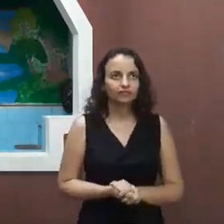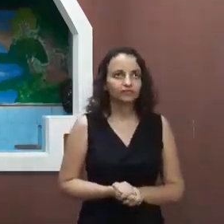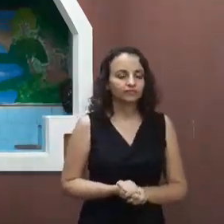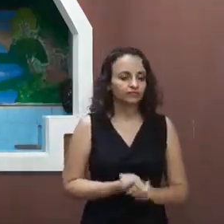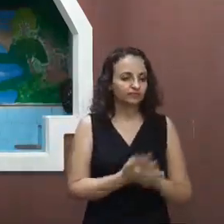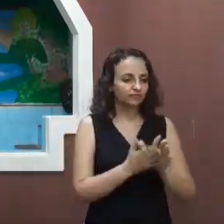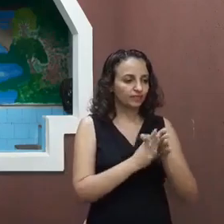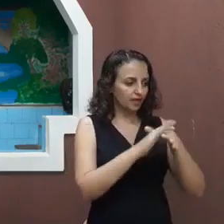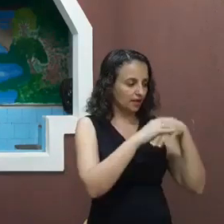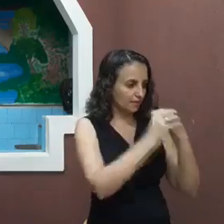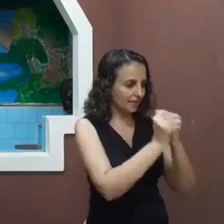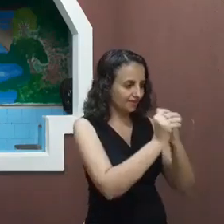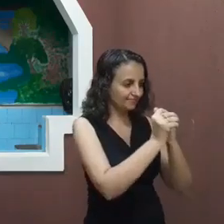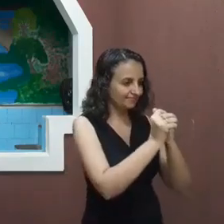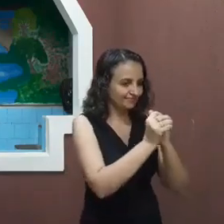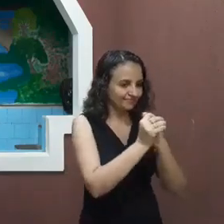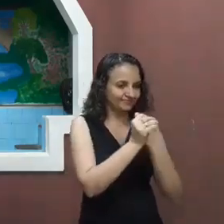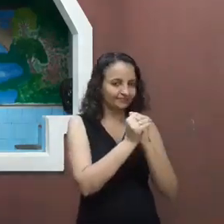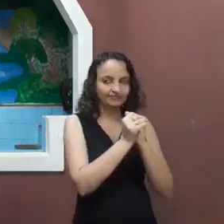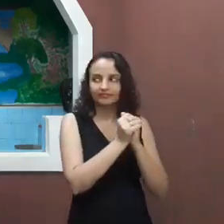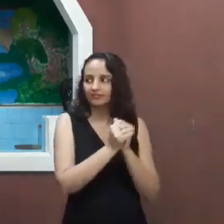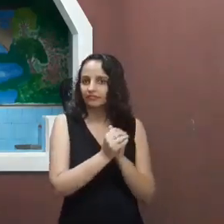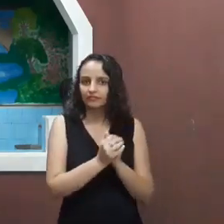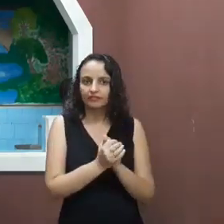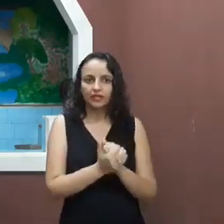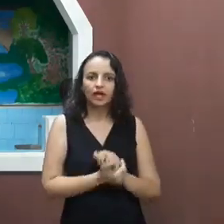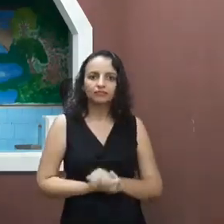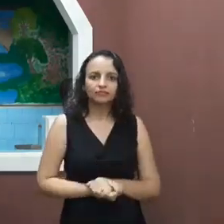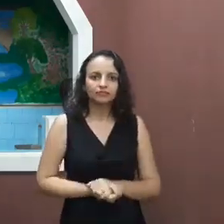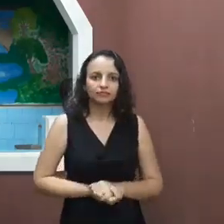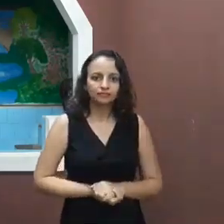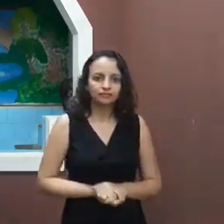Amém, meus queridos. Tá bom, tudo para você.